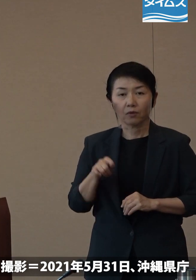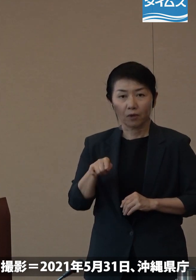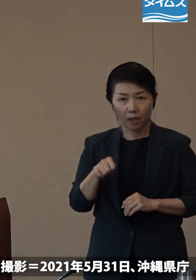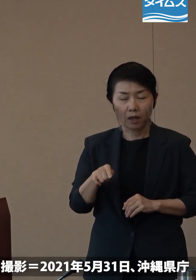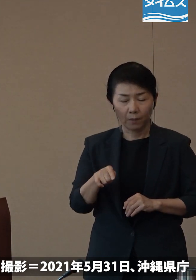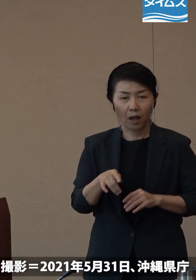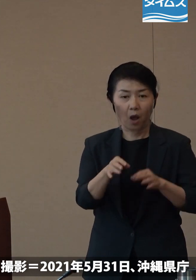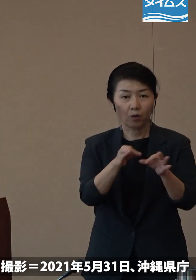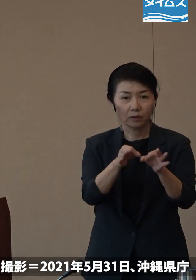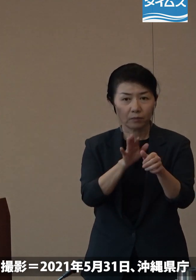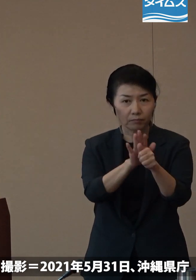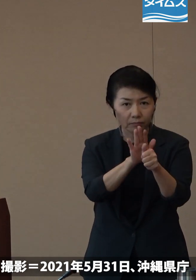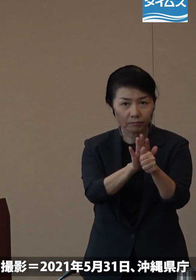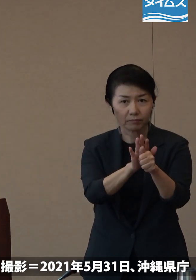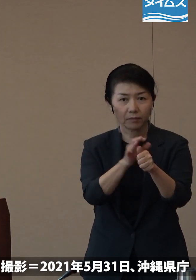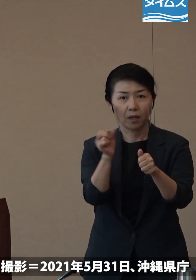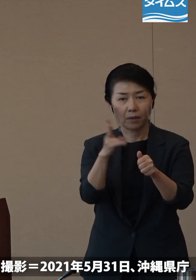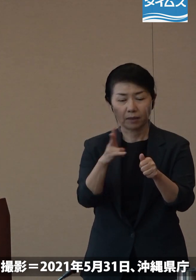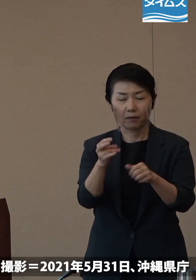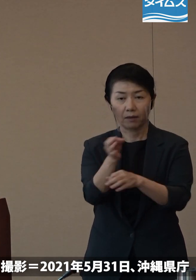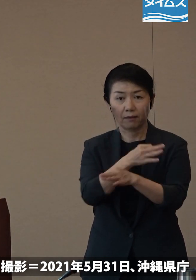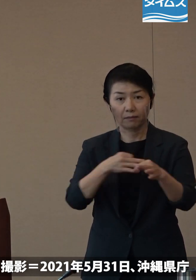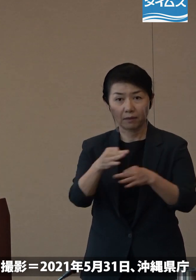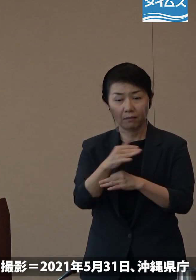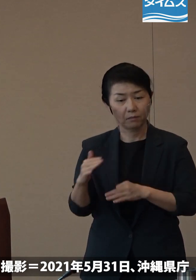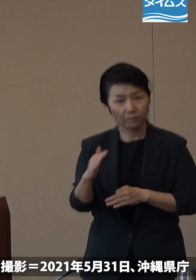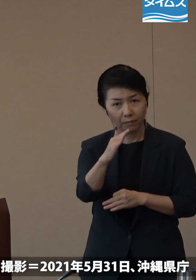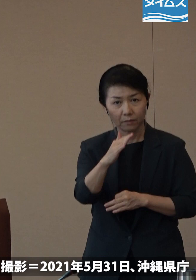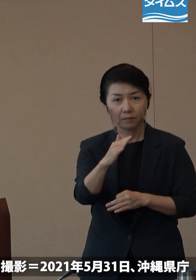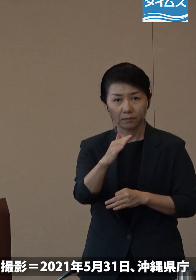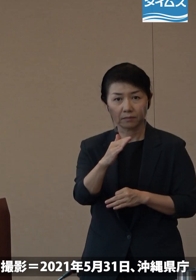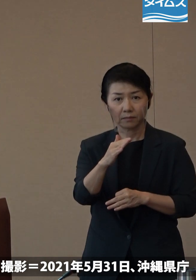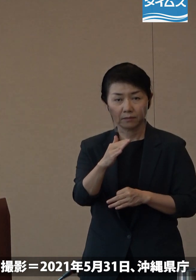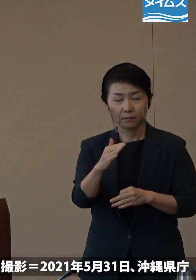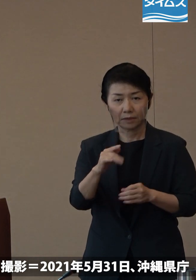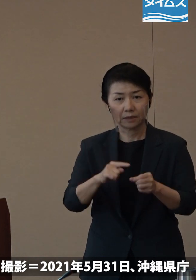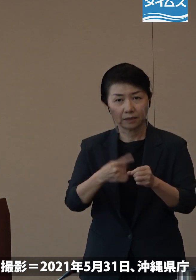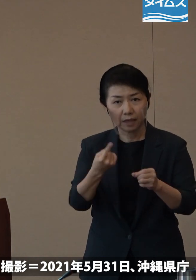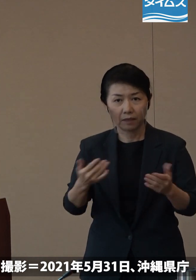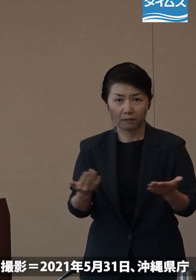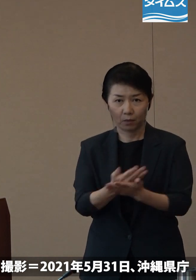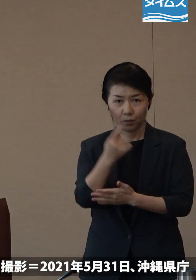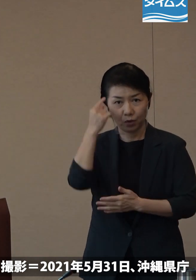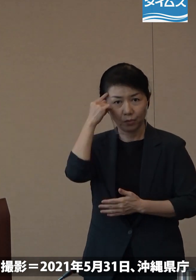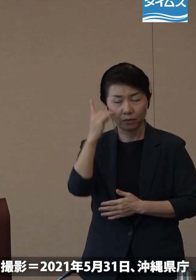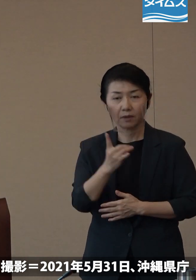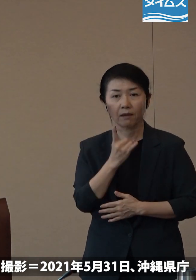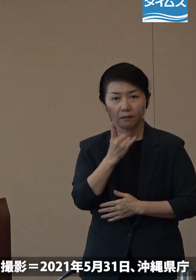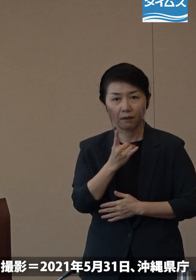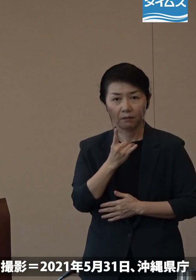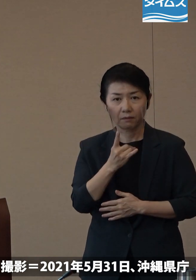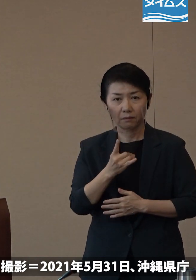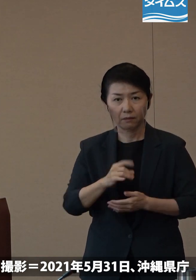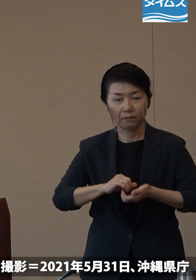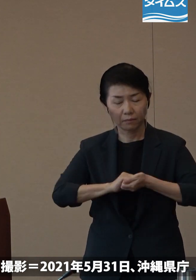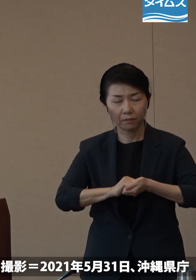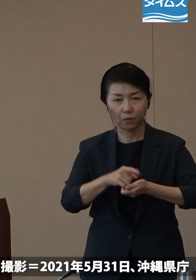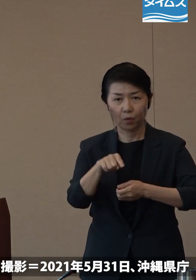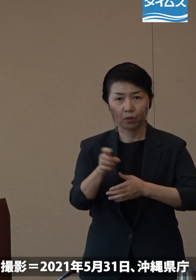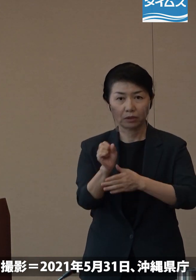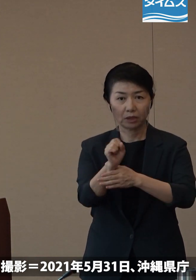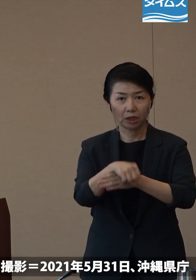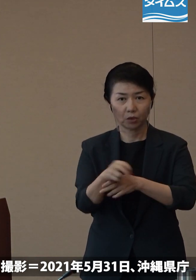社会経済を動かしていくためのステップになっていくだろうという期待を持って、ぜひそのような認証制度にも